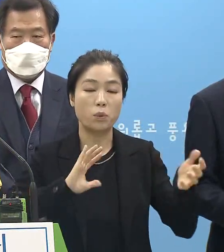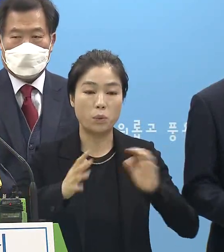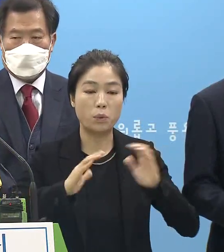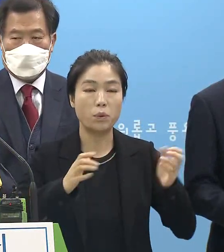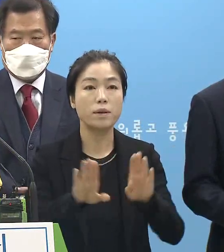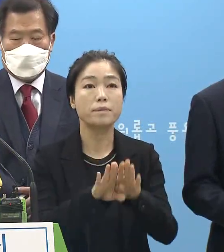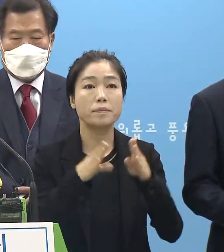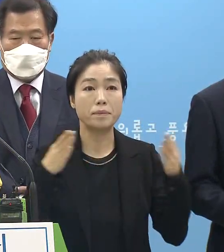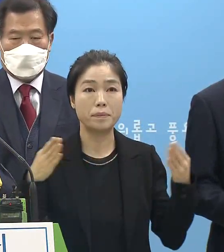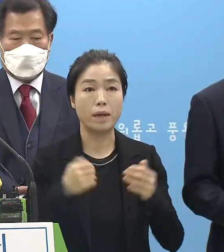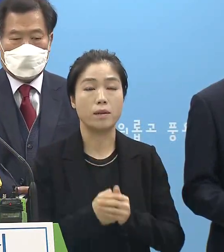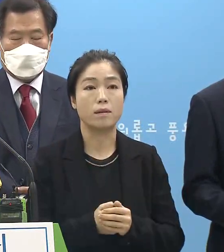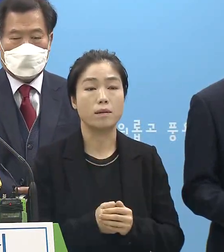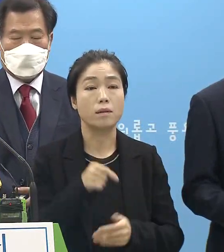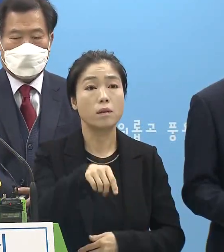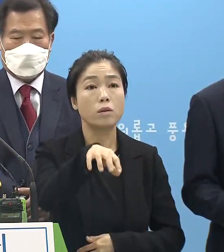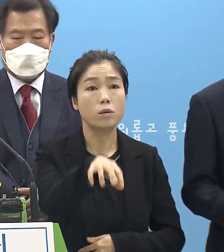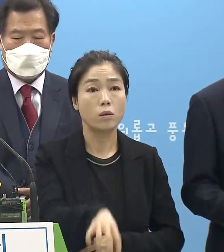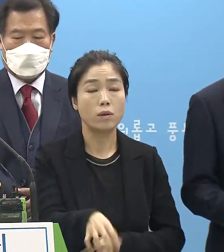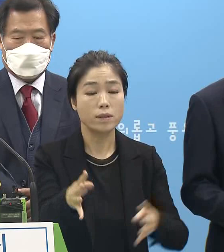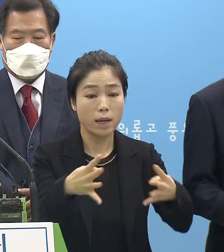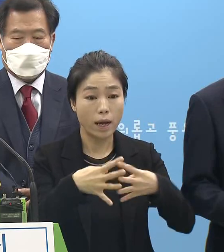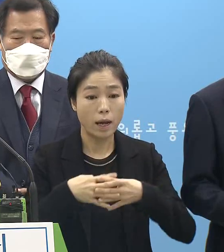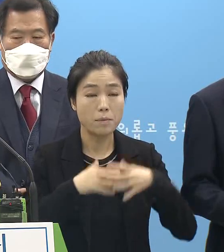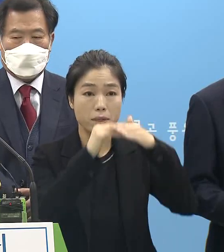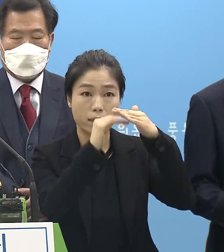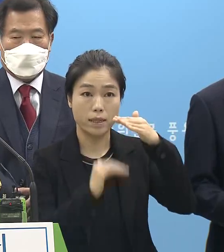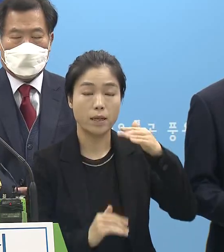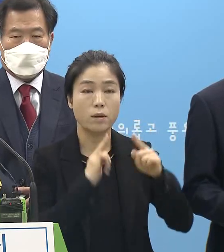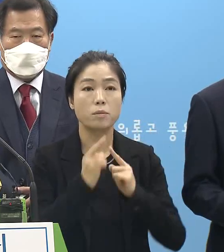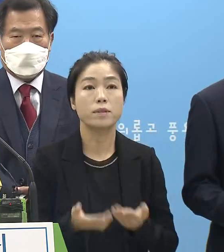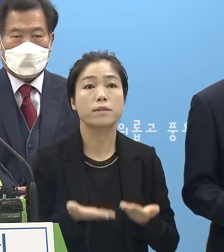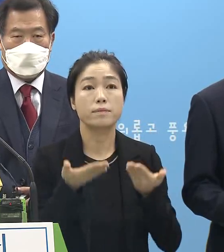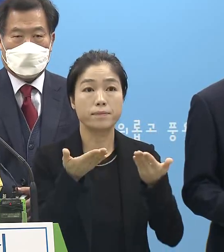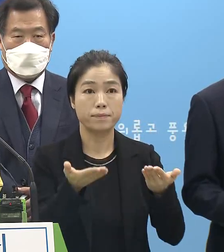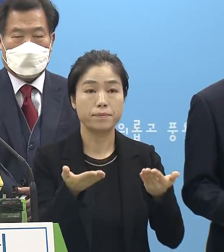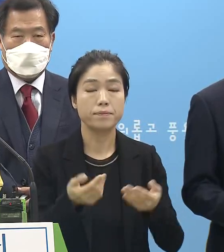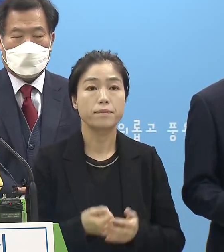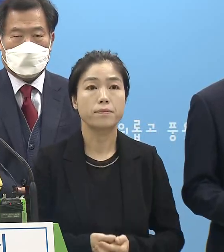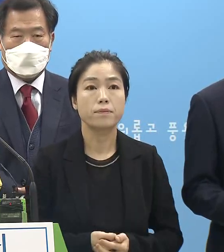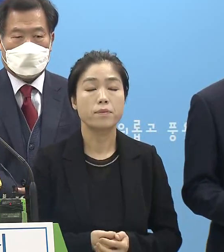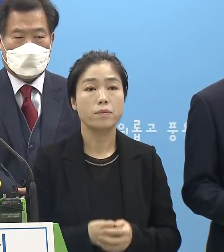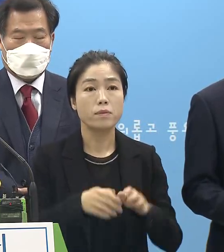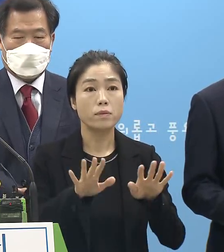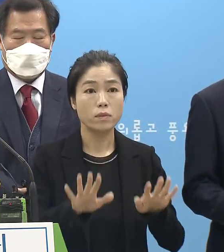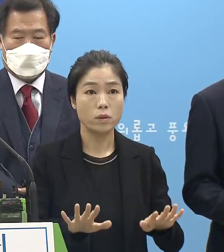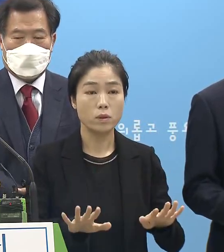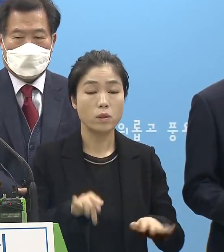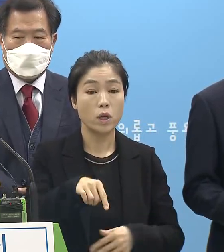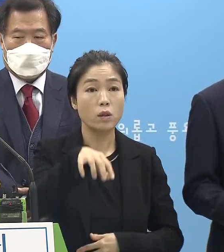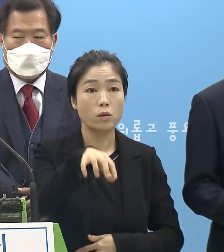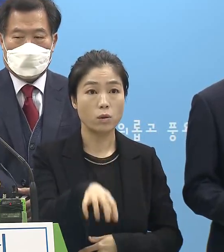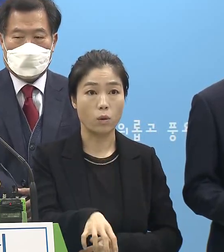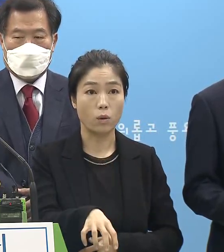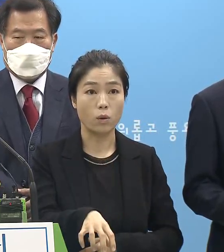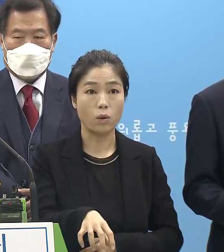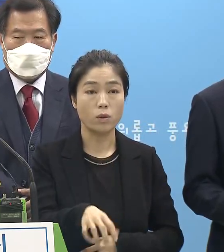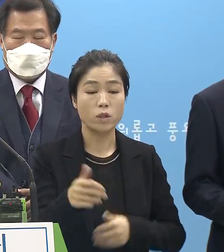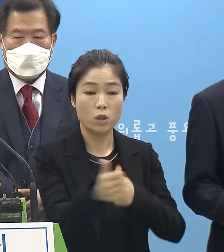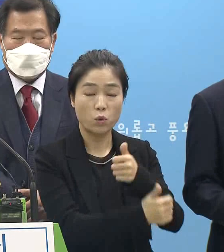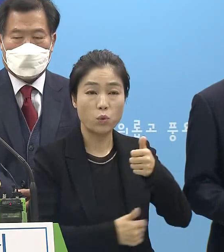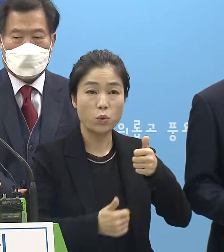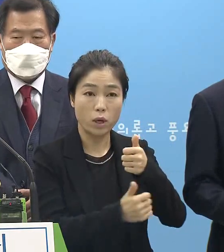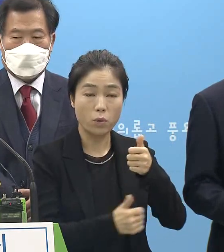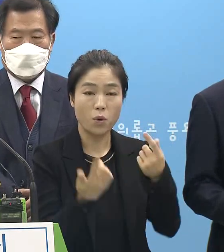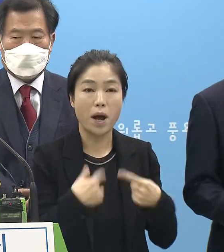열렸습니다. 거기에서 합의된 내용을 말씀드리겠습니다. 오늘 이 자리에는